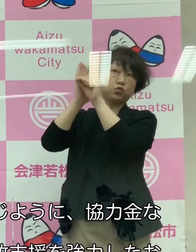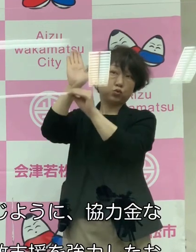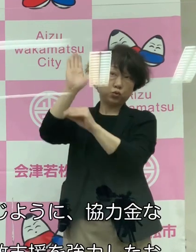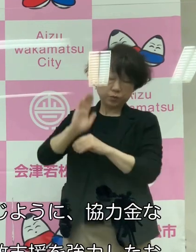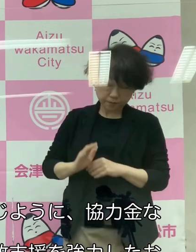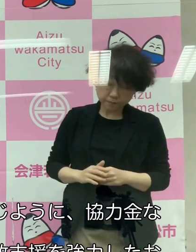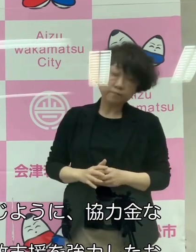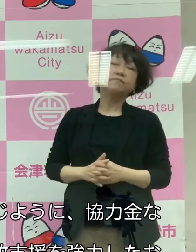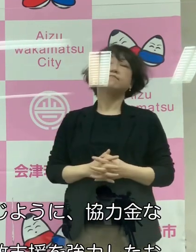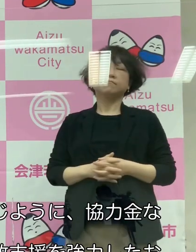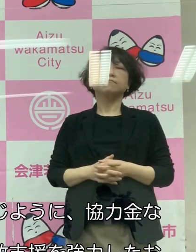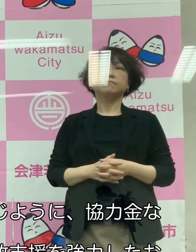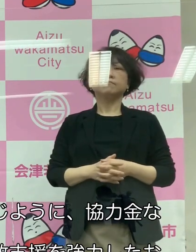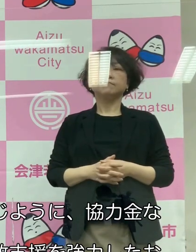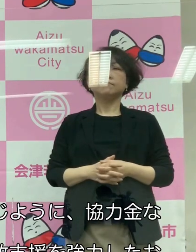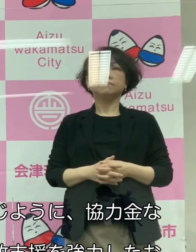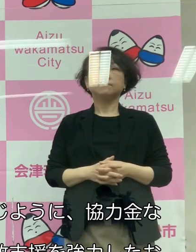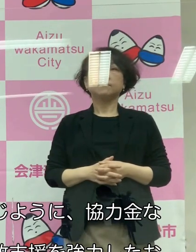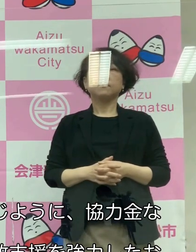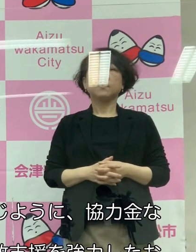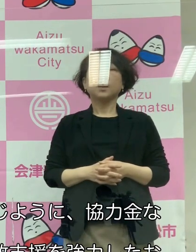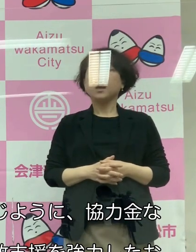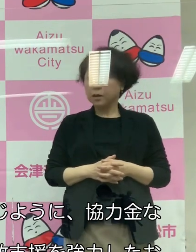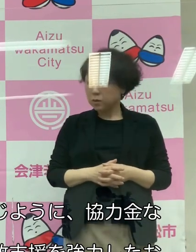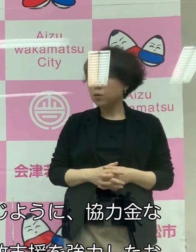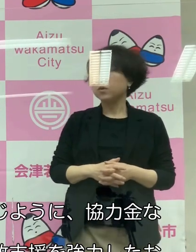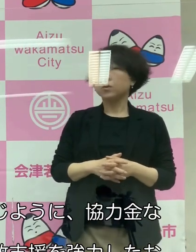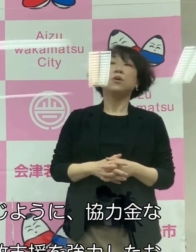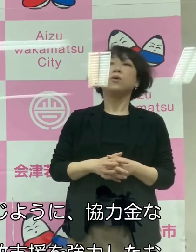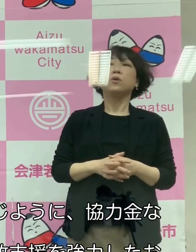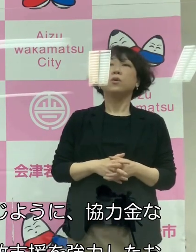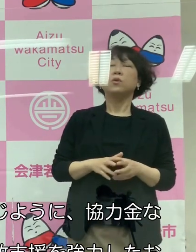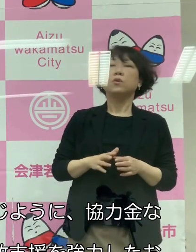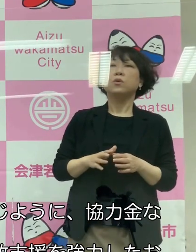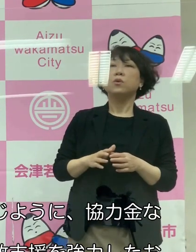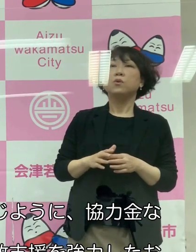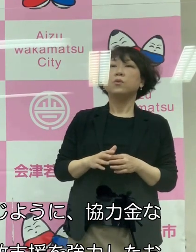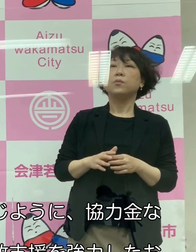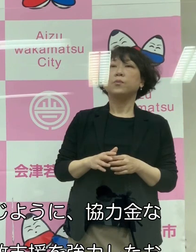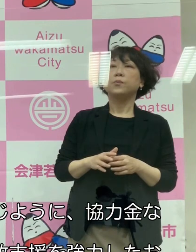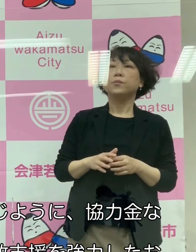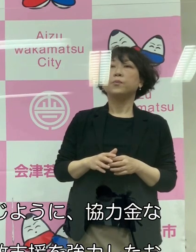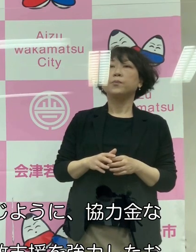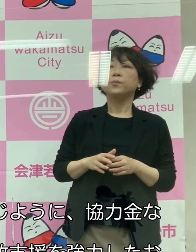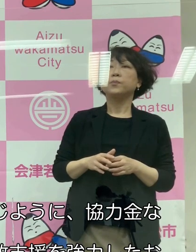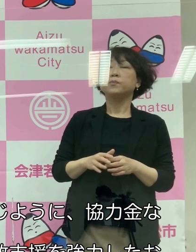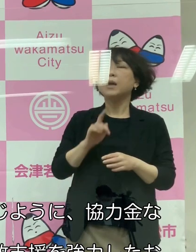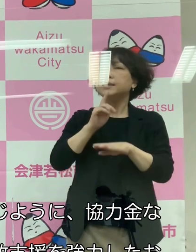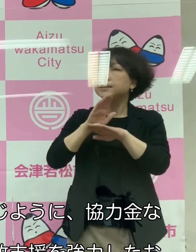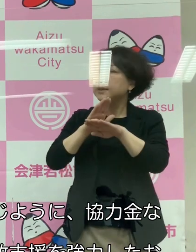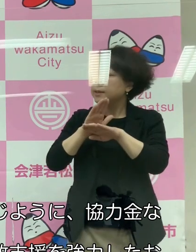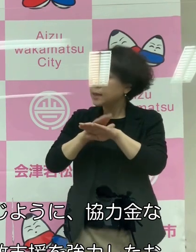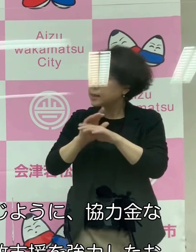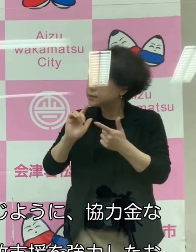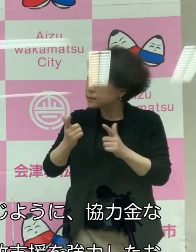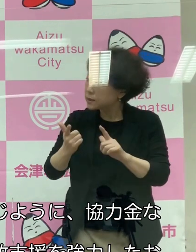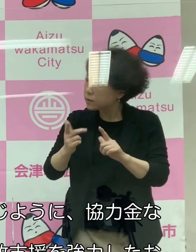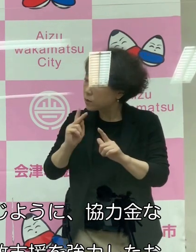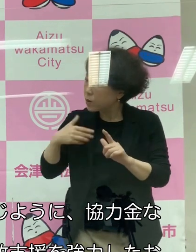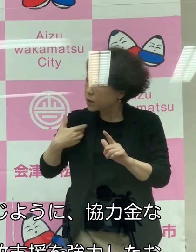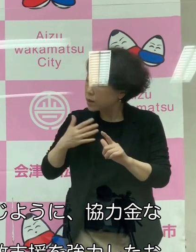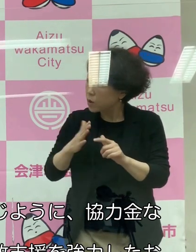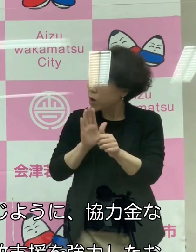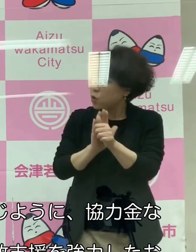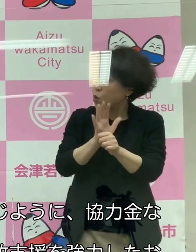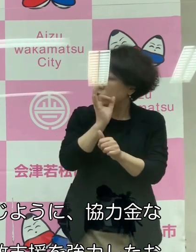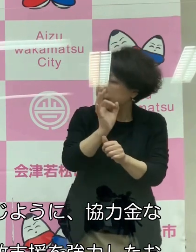。 私たちの理解としては同じように言い方はあれですけども、協力金なんか支援金なんかあれ